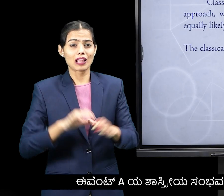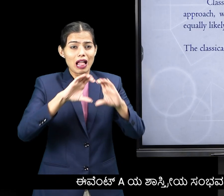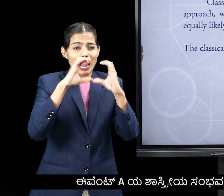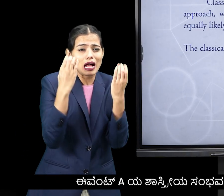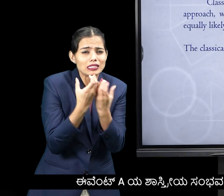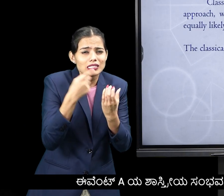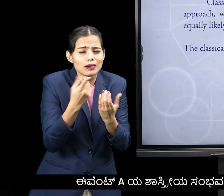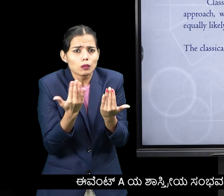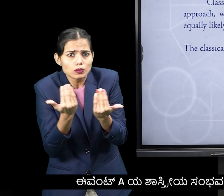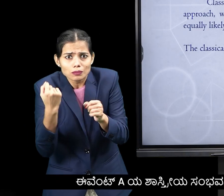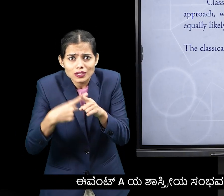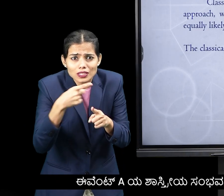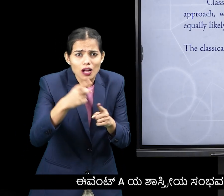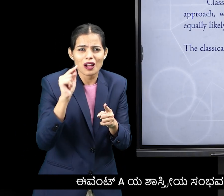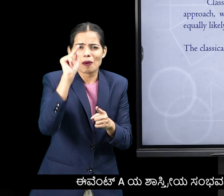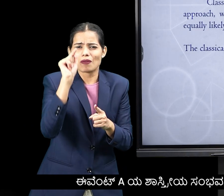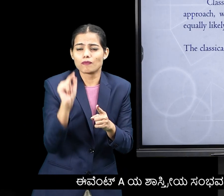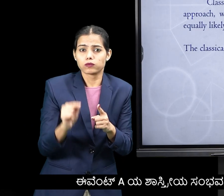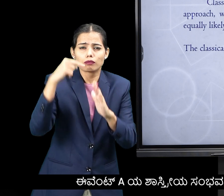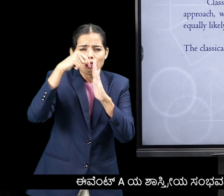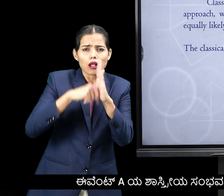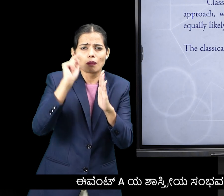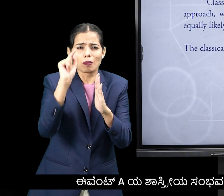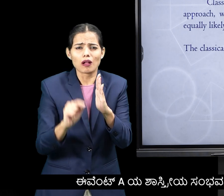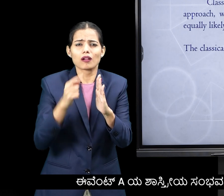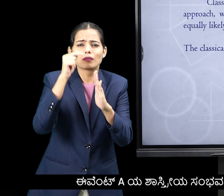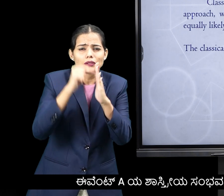ಈವೆಂಟ್ ಎ ಯ ಶಾಸ್ತ್ರೀಯ ಸಂಭವನೀಯತೆಯನ್ನ ಹೀಗೆ ಲೆಕ್ಕ ಹಾಕಲಾಗುತ್ತೆ.